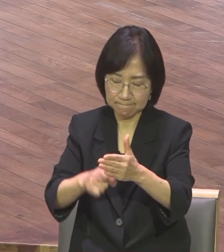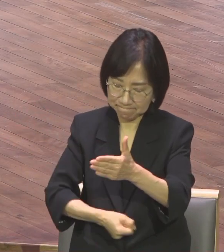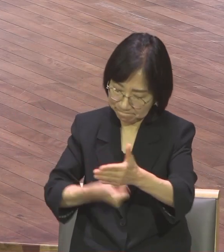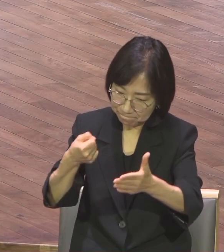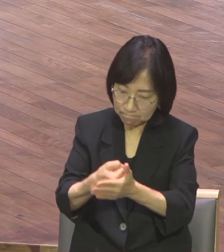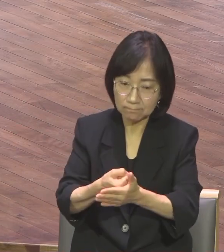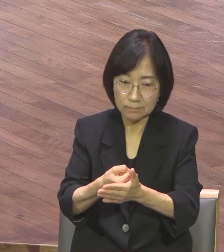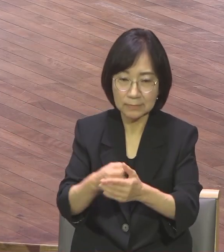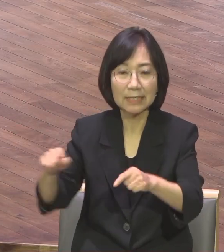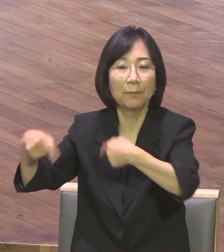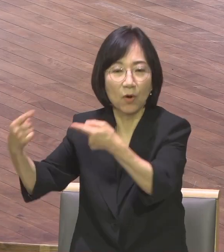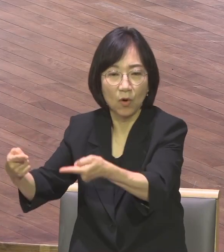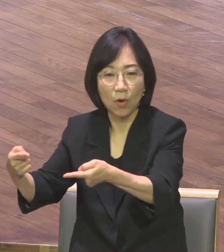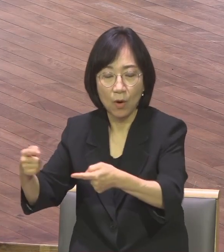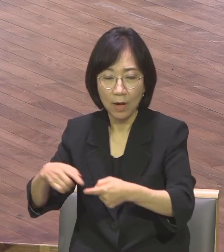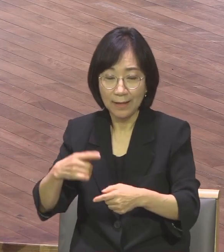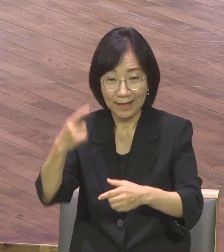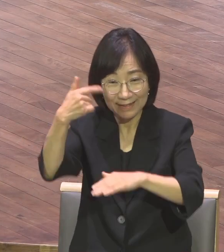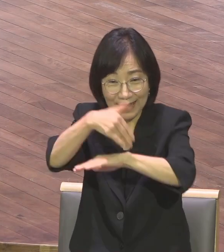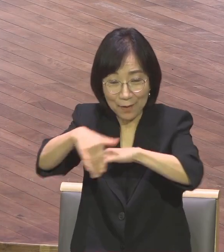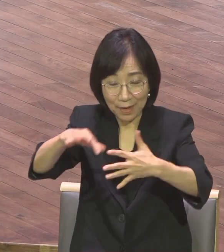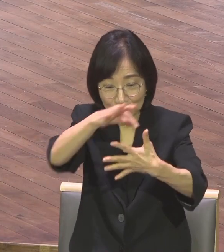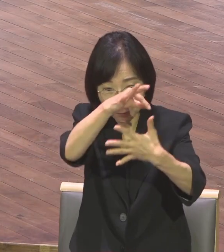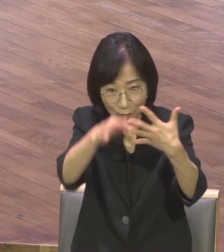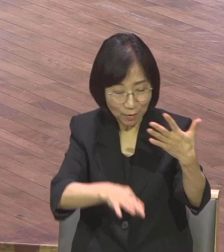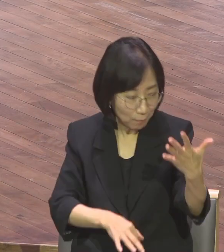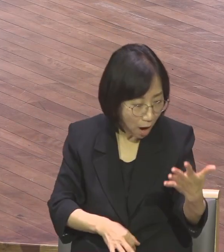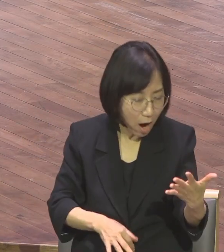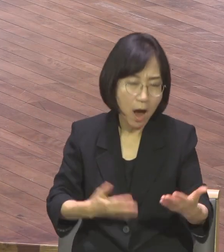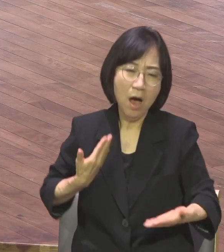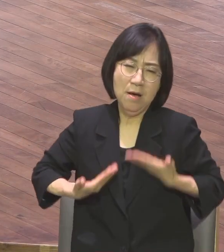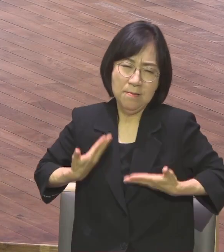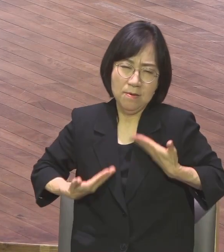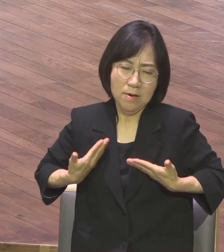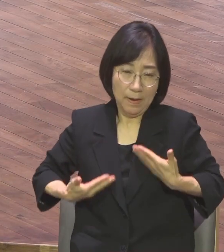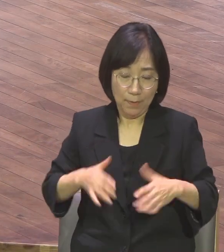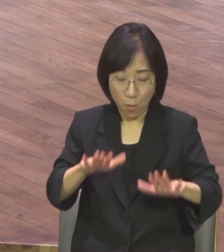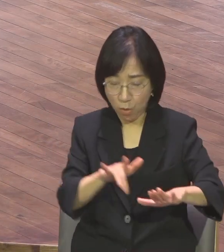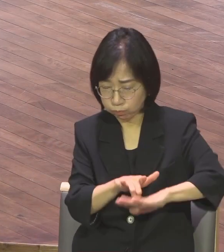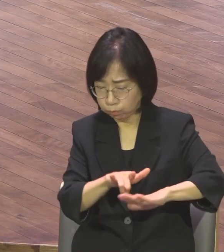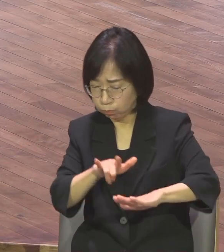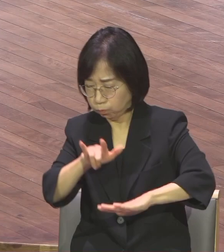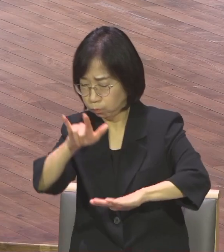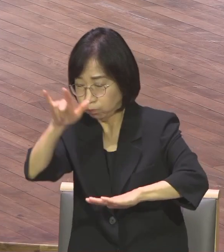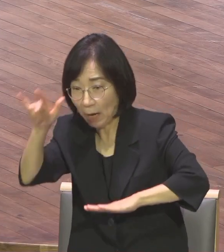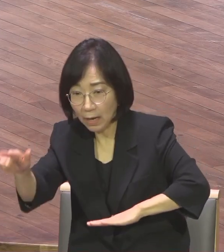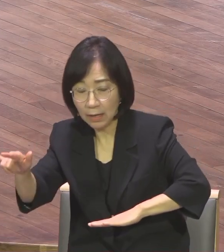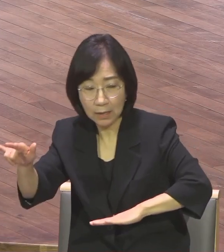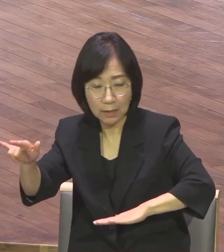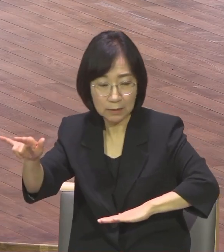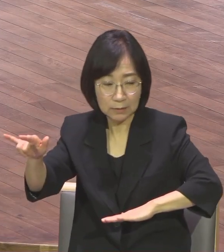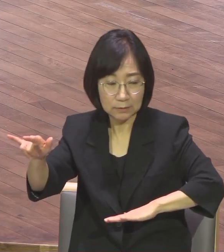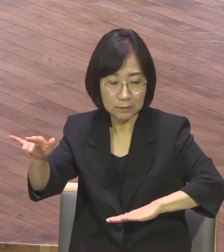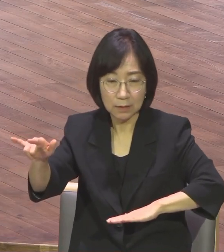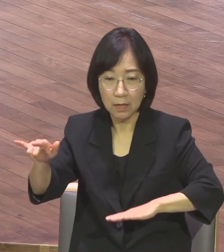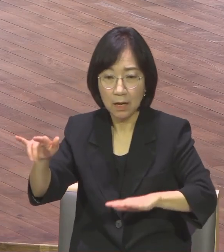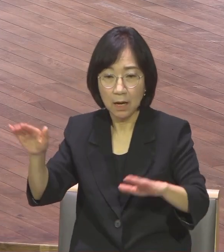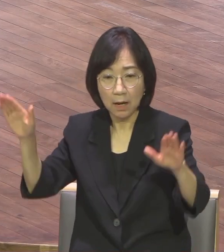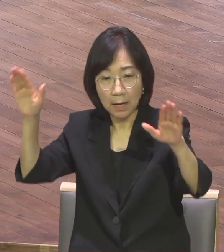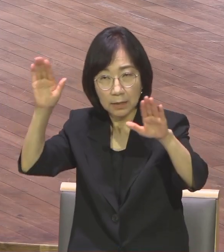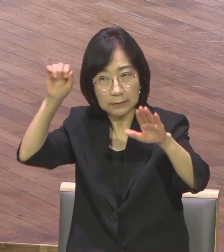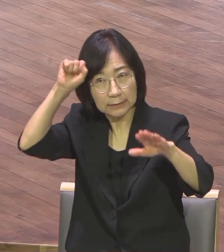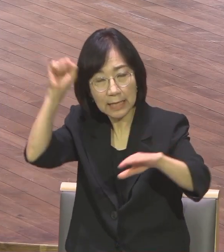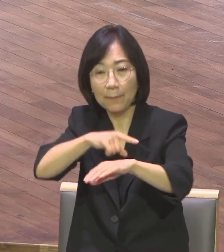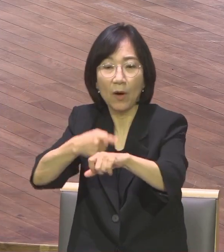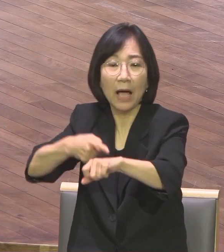보니까 빡빡하더라고. 그게 뭐 오늘 출발해서 이 숙소 들어갈 시간이 밤 1시요. 그런데